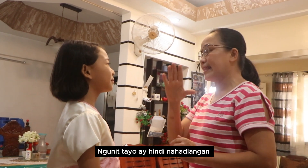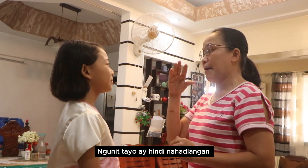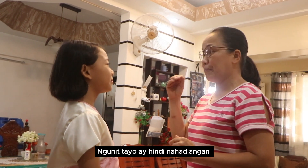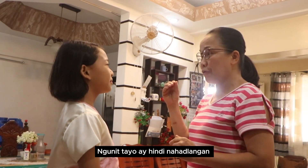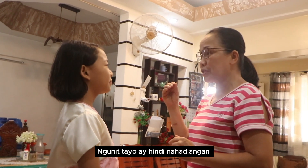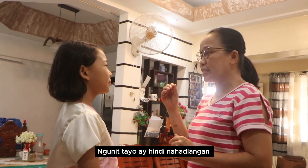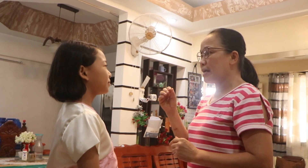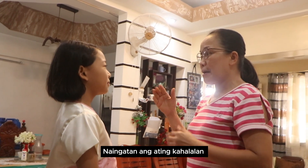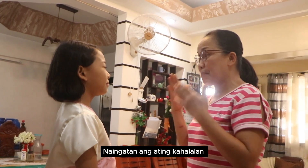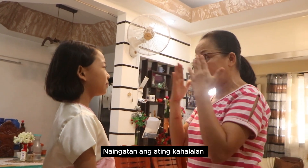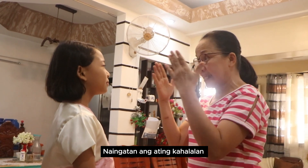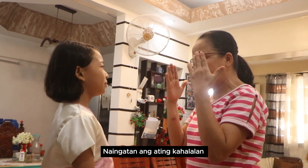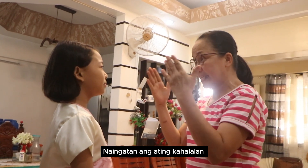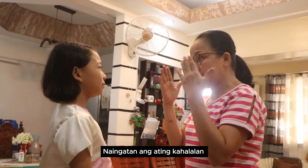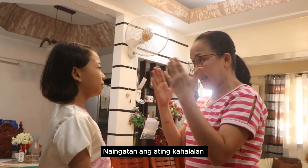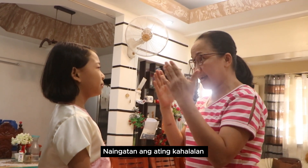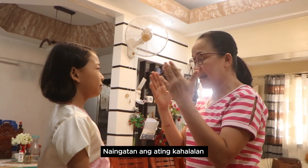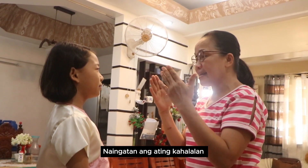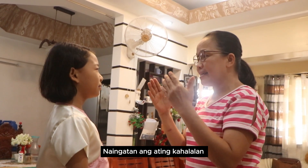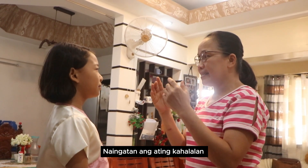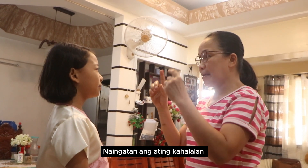nahadlangan, naingatan ang ating